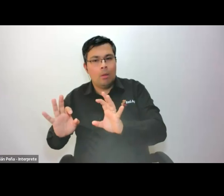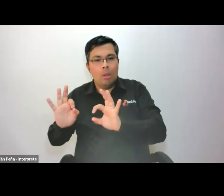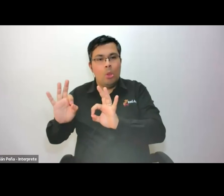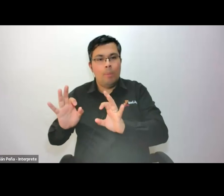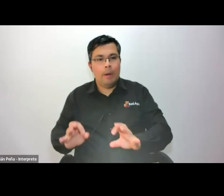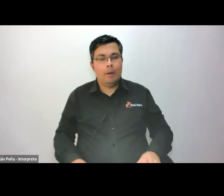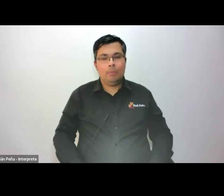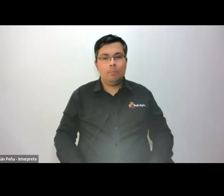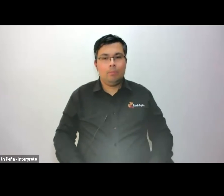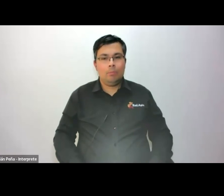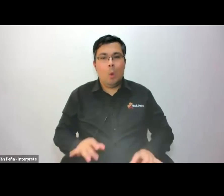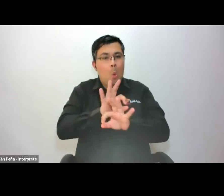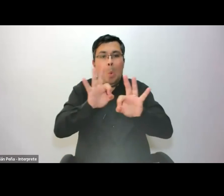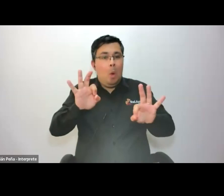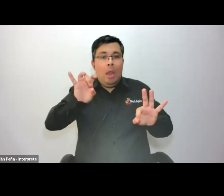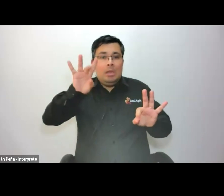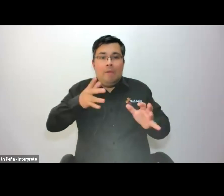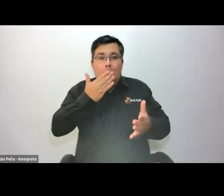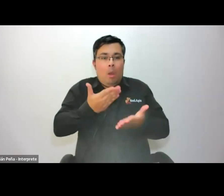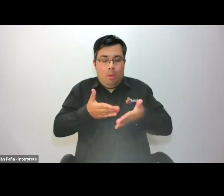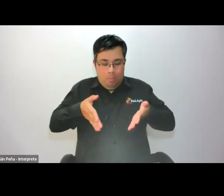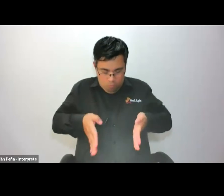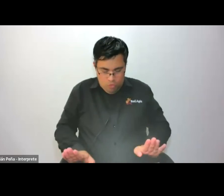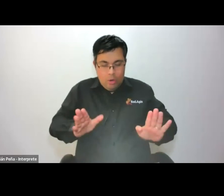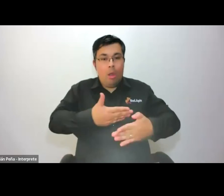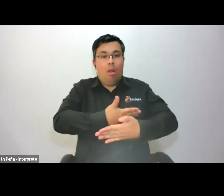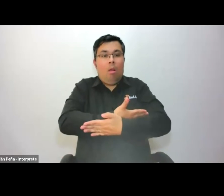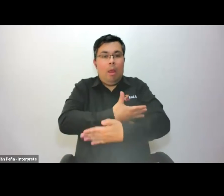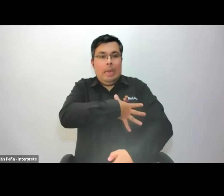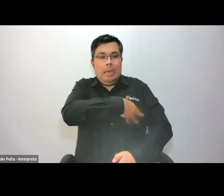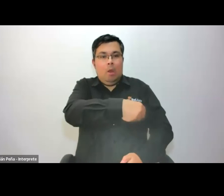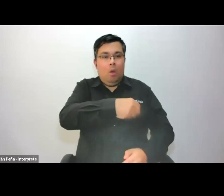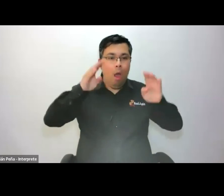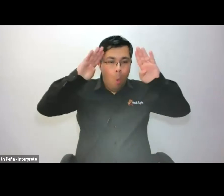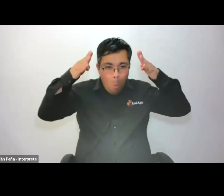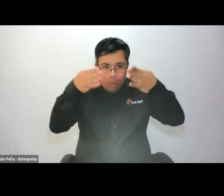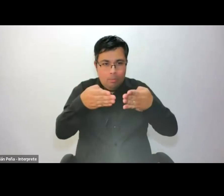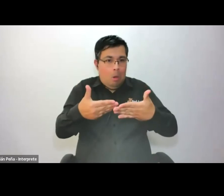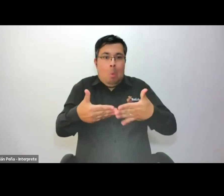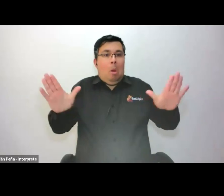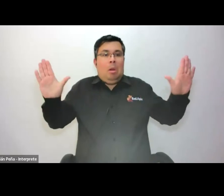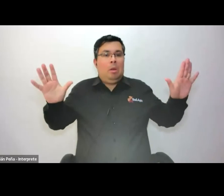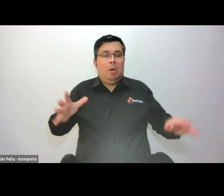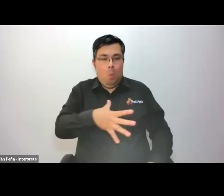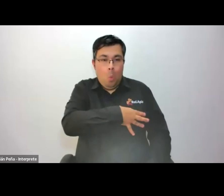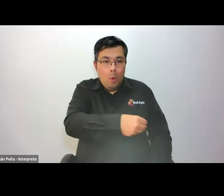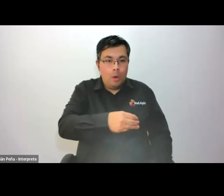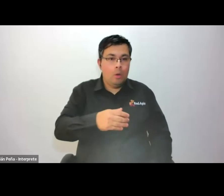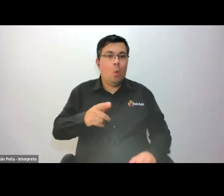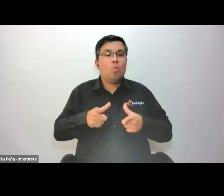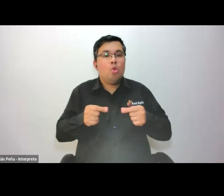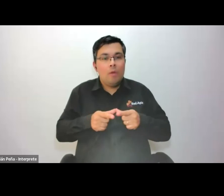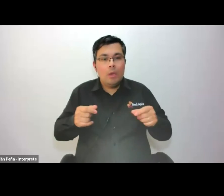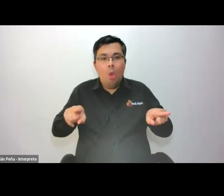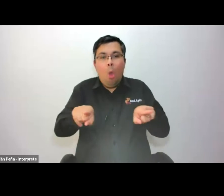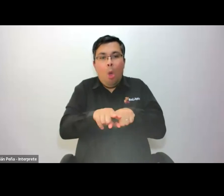a nacer un hijo autista. En cualquier minuto, un hijo, un sobrino, un primo, un hermano, en cualquier minuto. Y